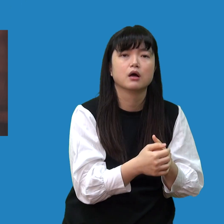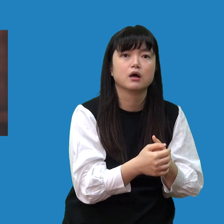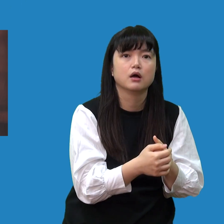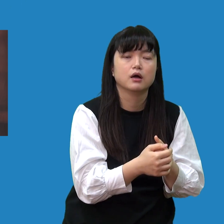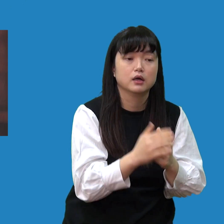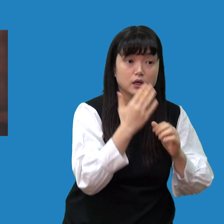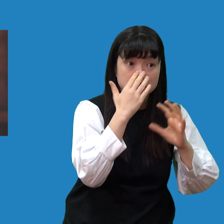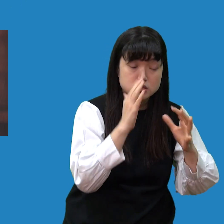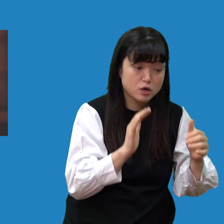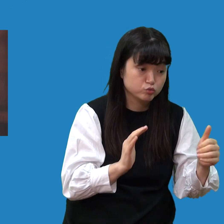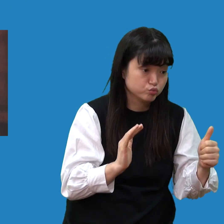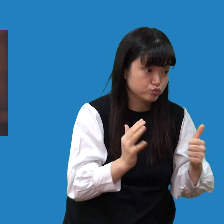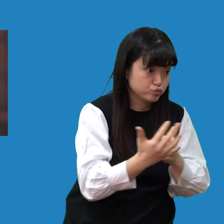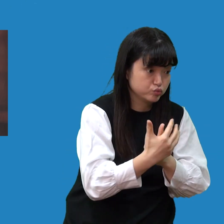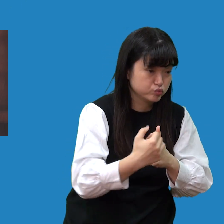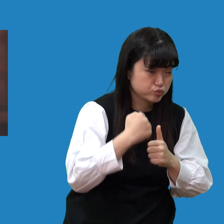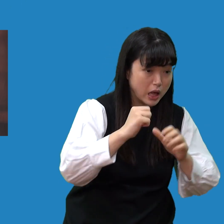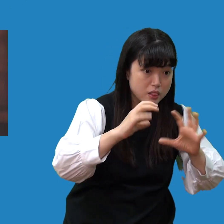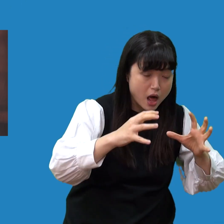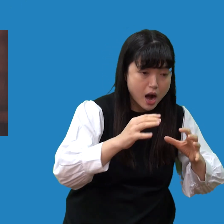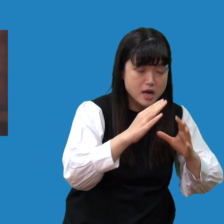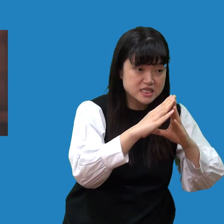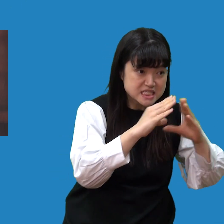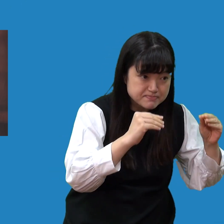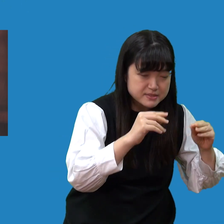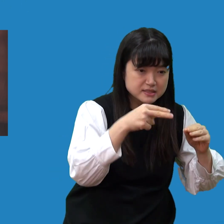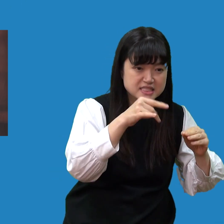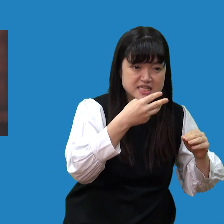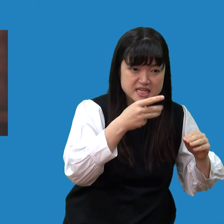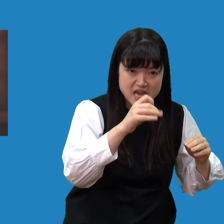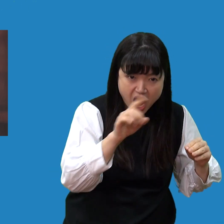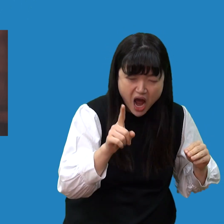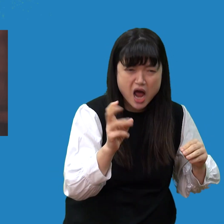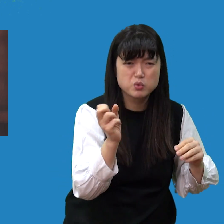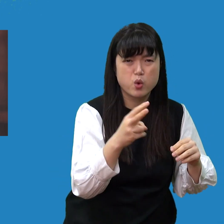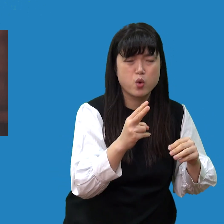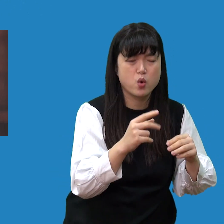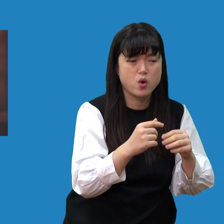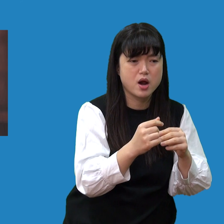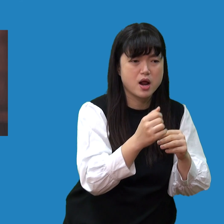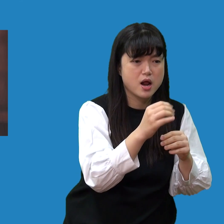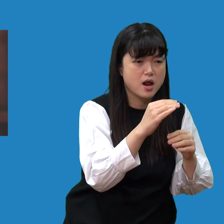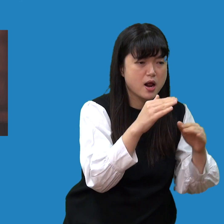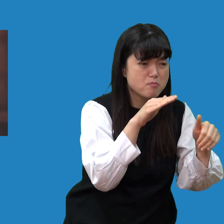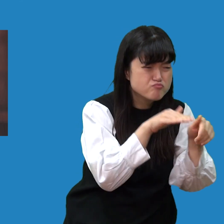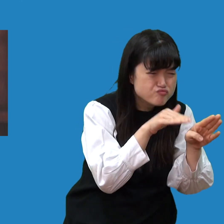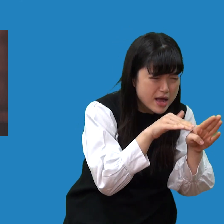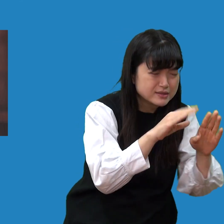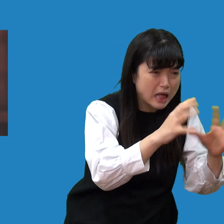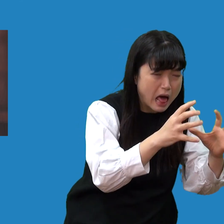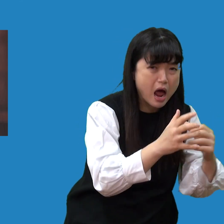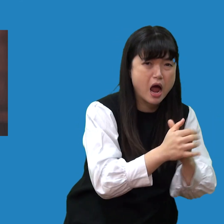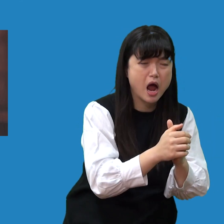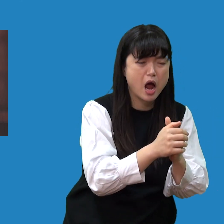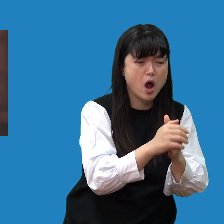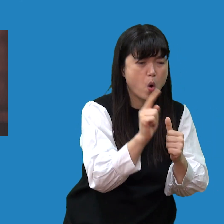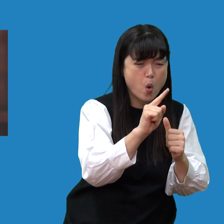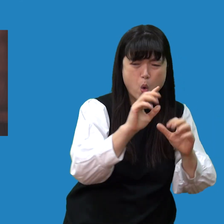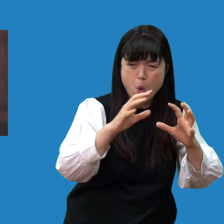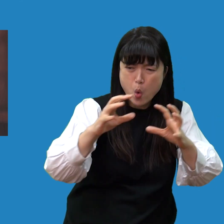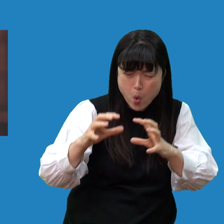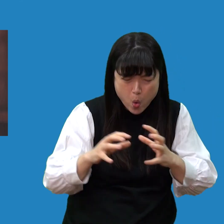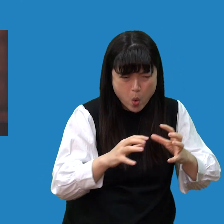그 이스라엘을 둘러싸고 있던 주변 나라, 이집트, 시리아, 또 가까이 있는 블레셋, 어떤 나라,